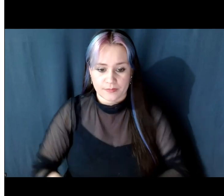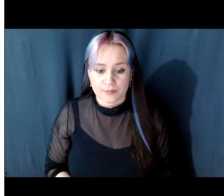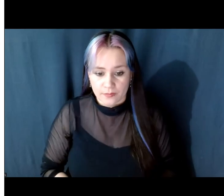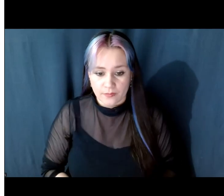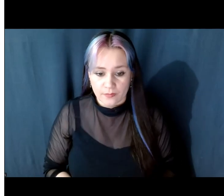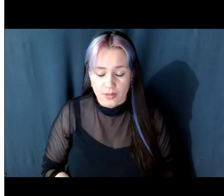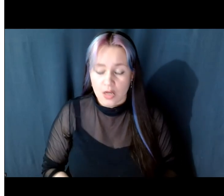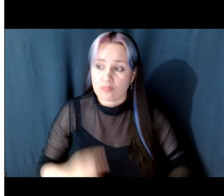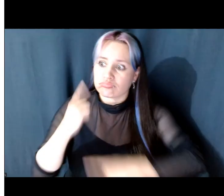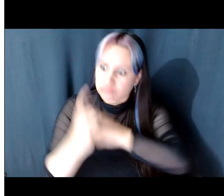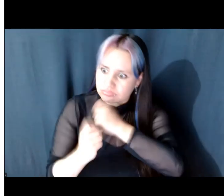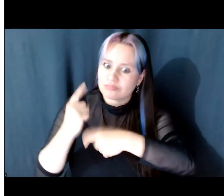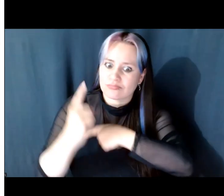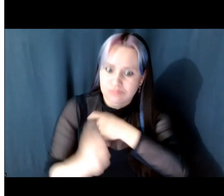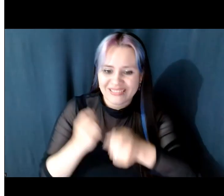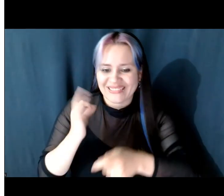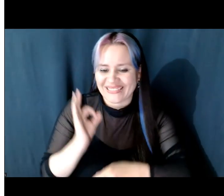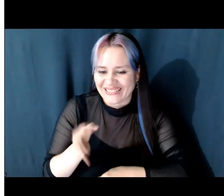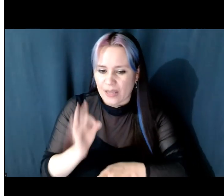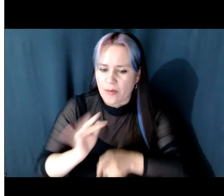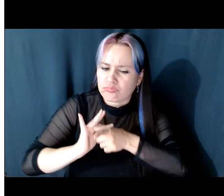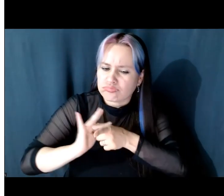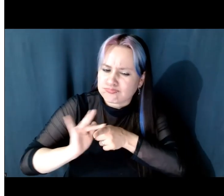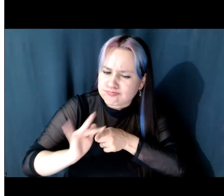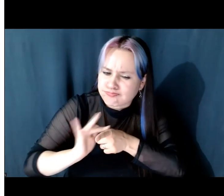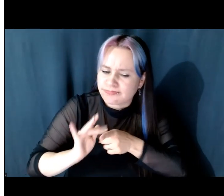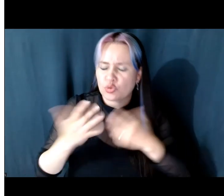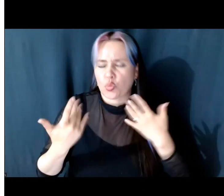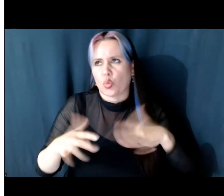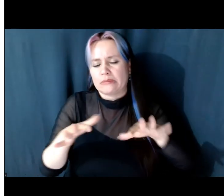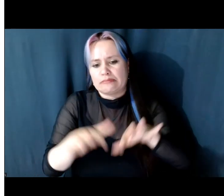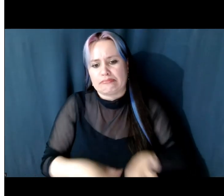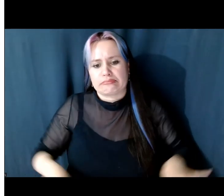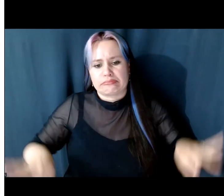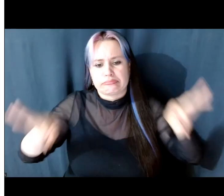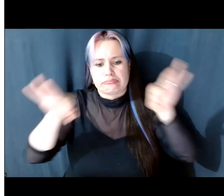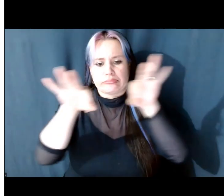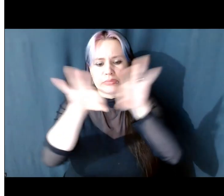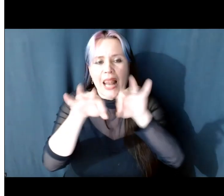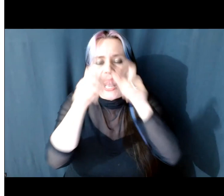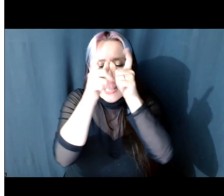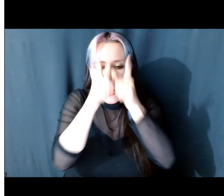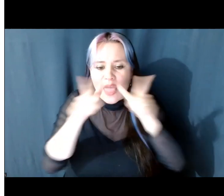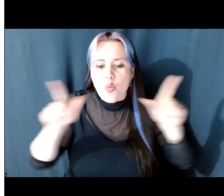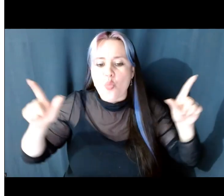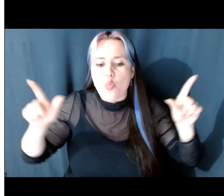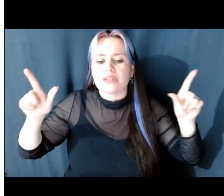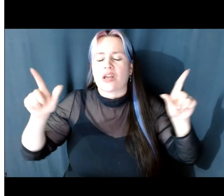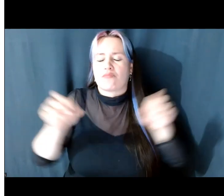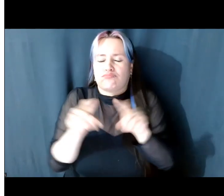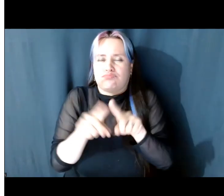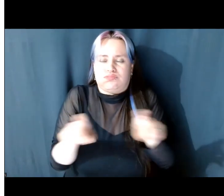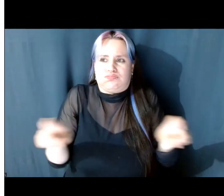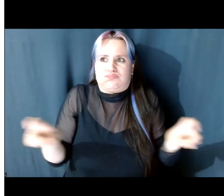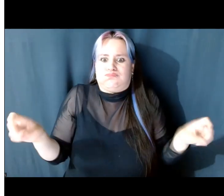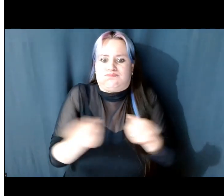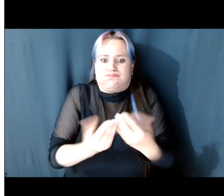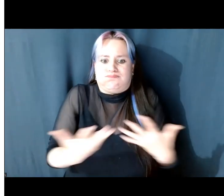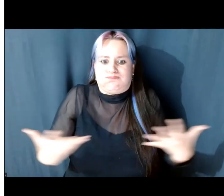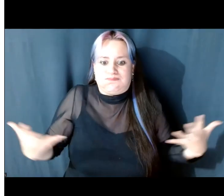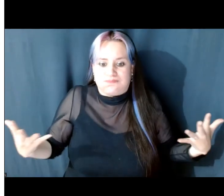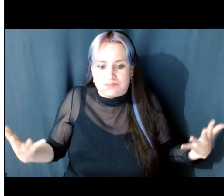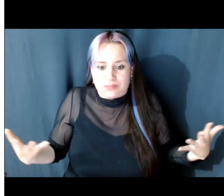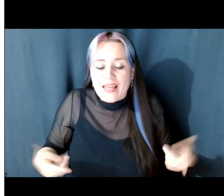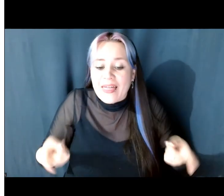sin olvidar que la comunidad sorda colombiana forma parte del patrimonio pluricultural de la nación y que en